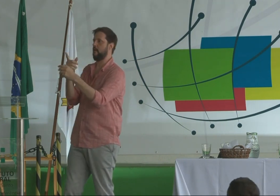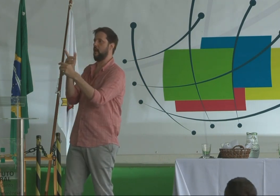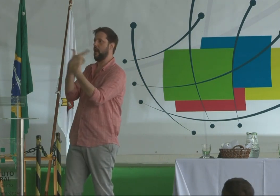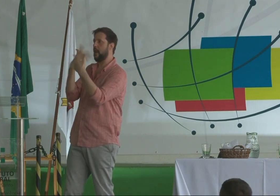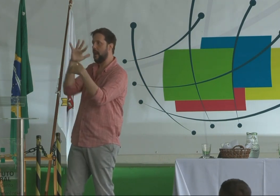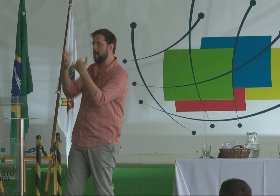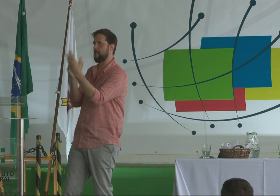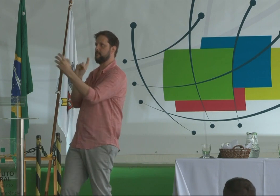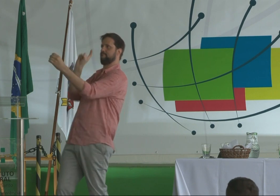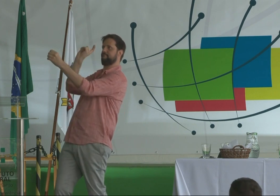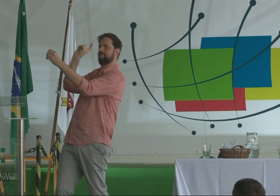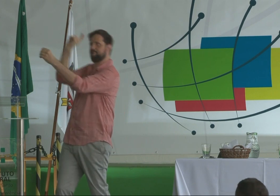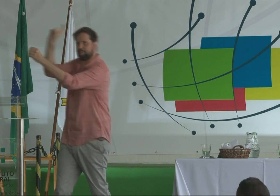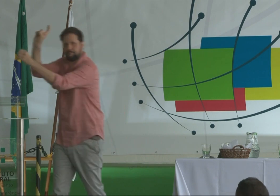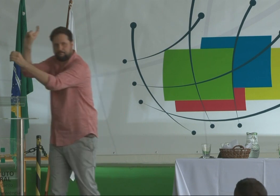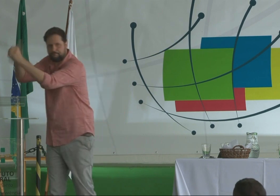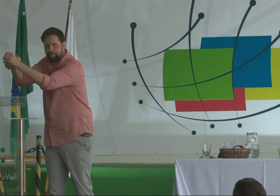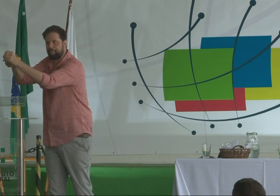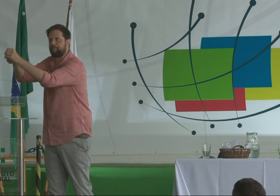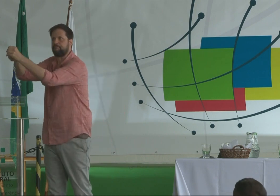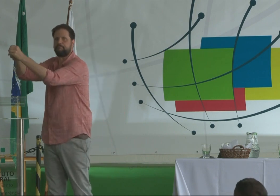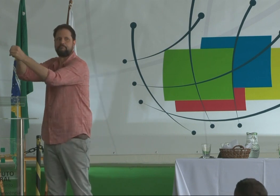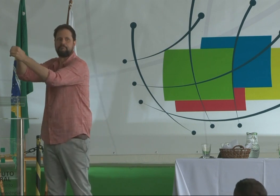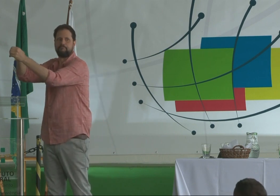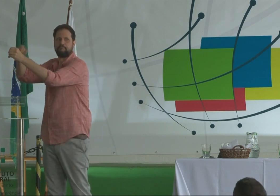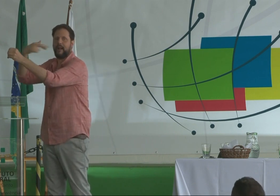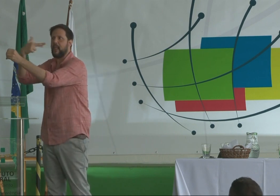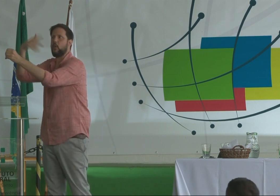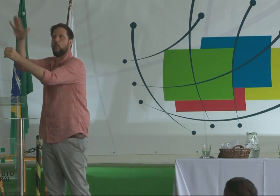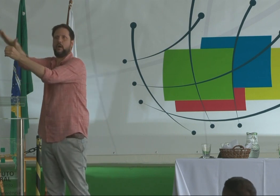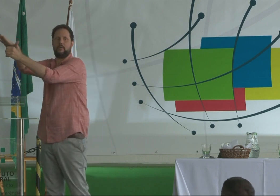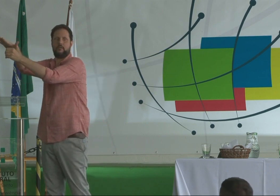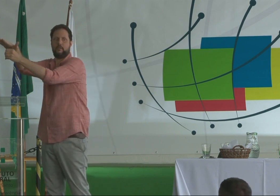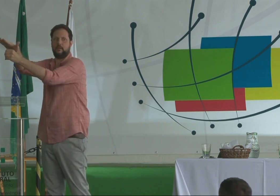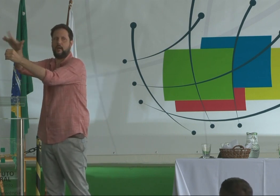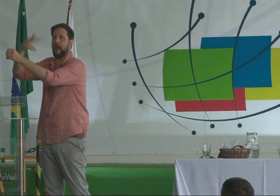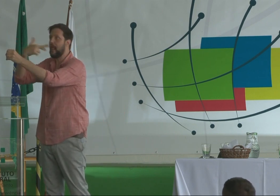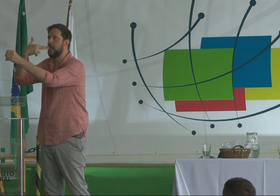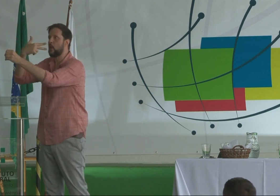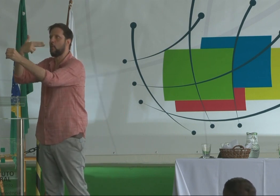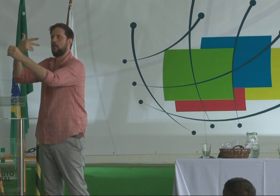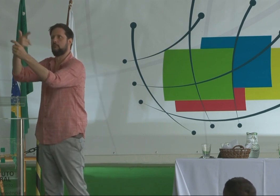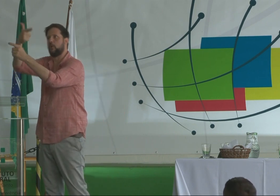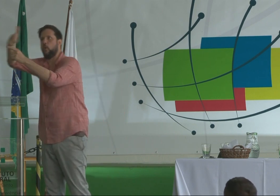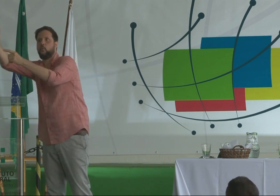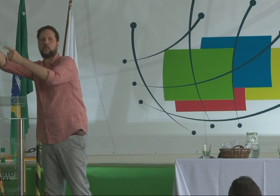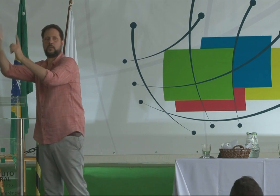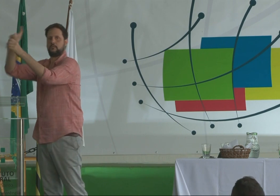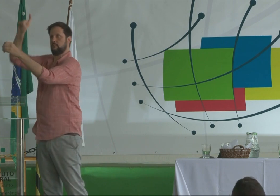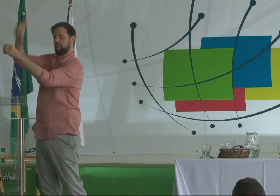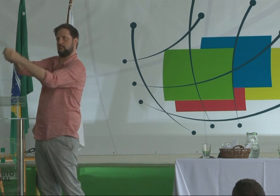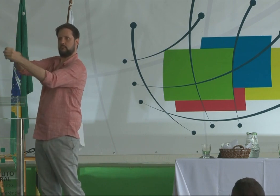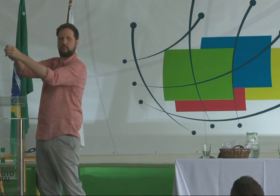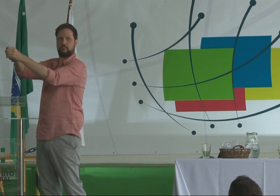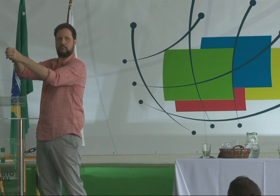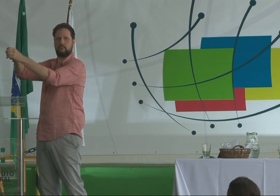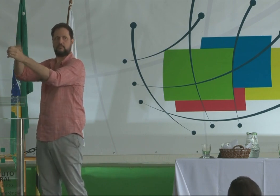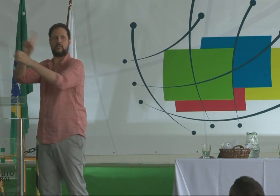línguas. Então, a gente quer vincular a língua de sinais às discussões linguísticas, às políticas linguísticas como